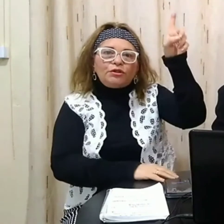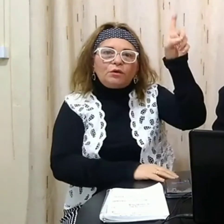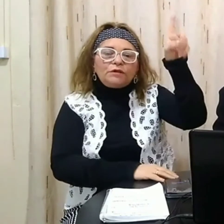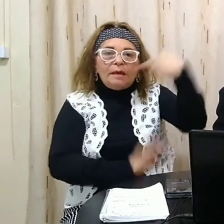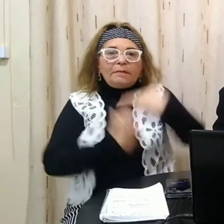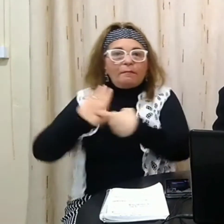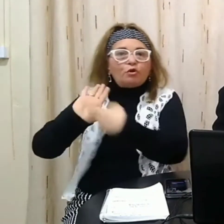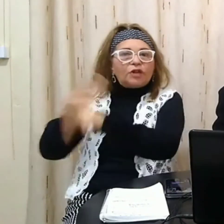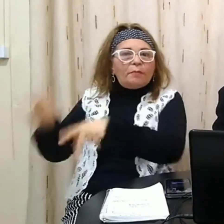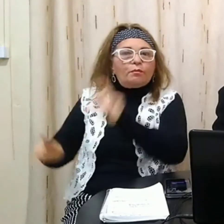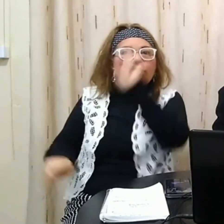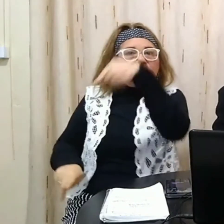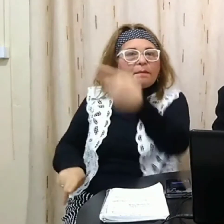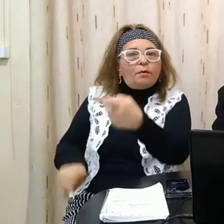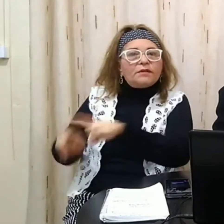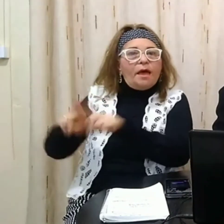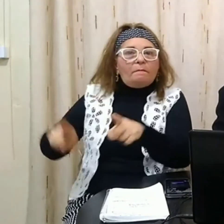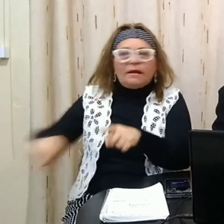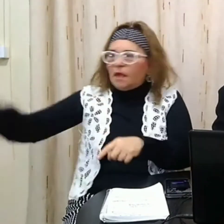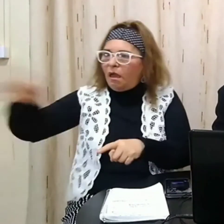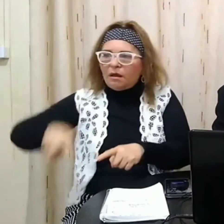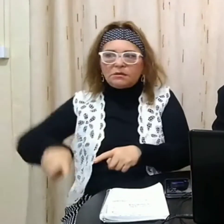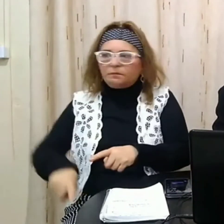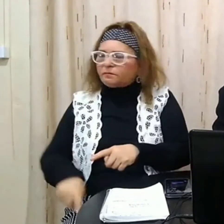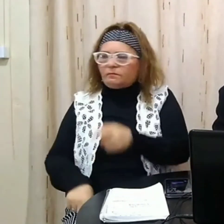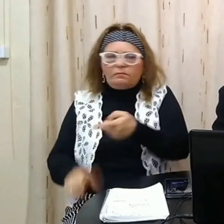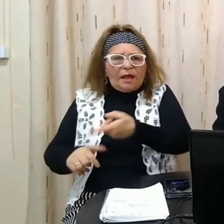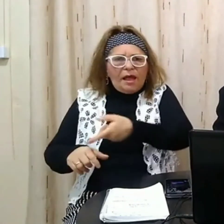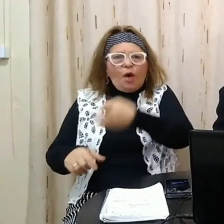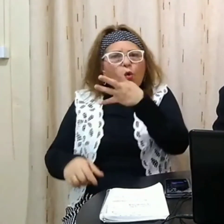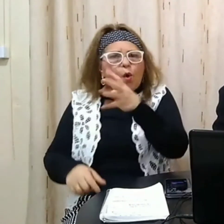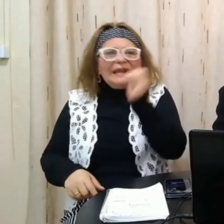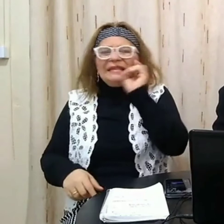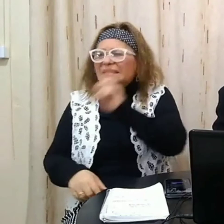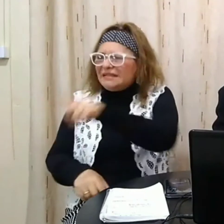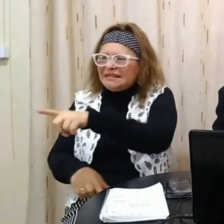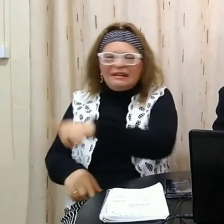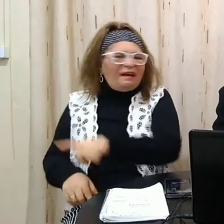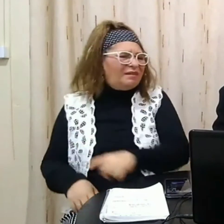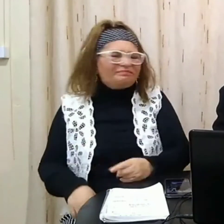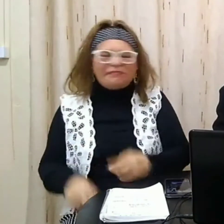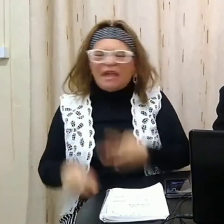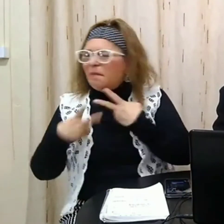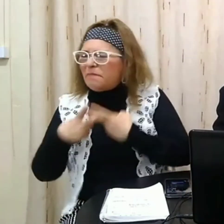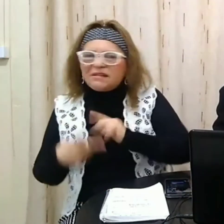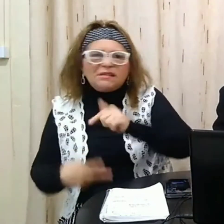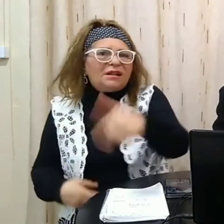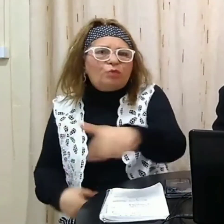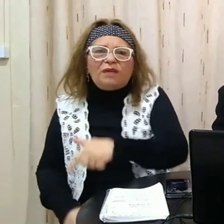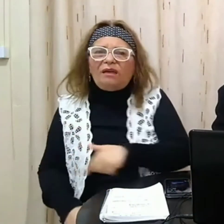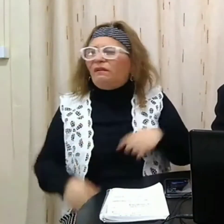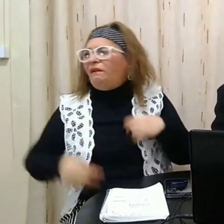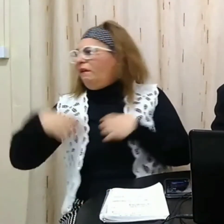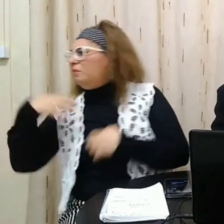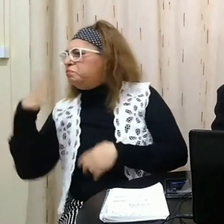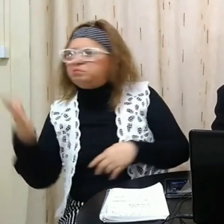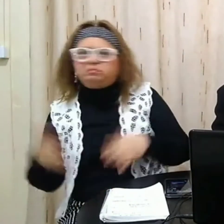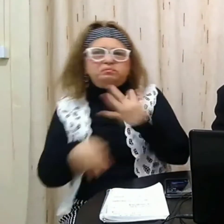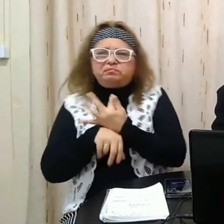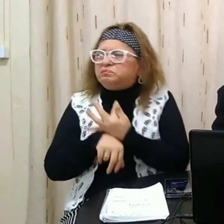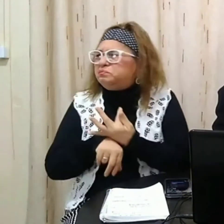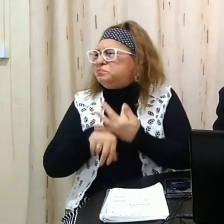povo, em menos de 40 dias, ou 40 dias apenas, eles ficaram impacientes. Eles não